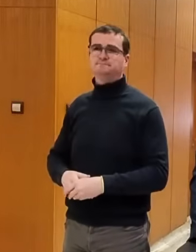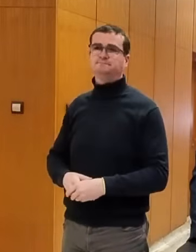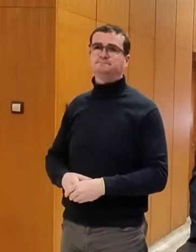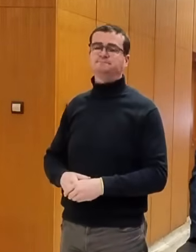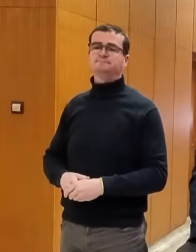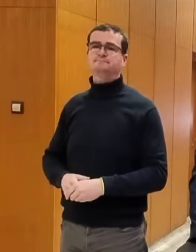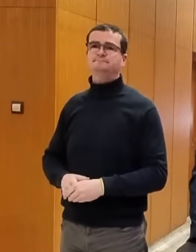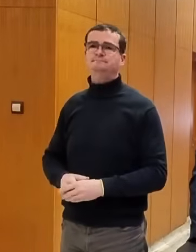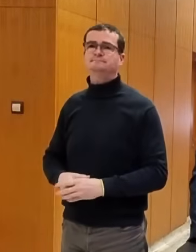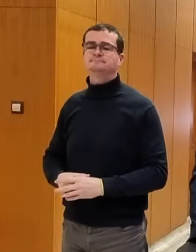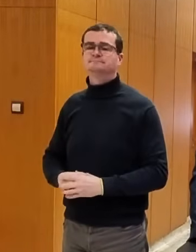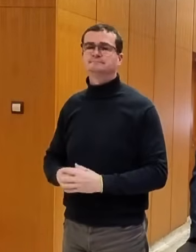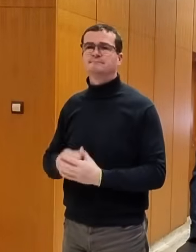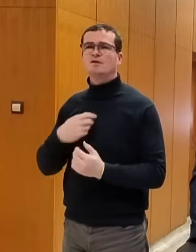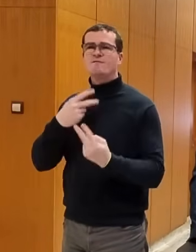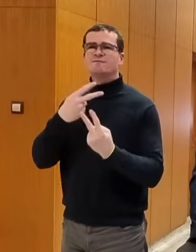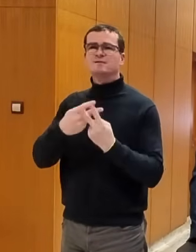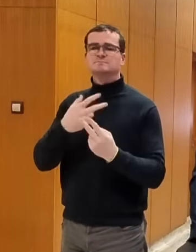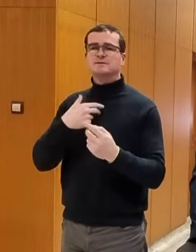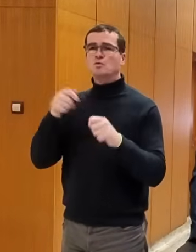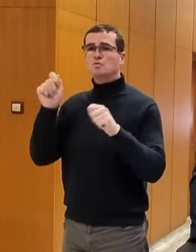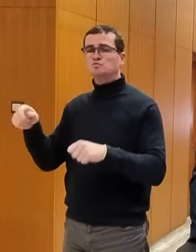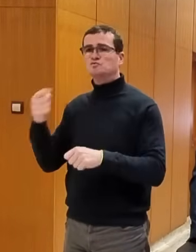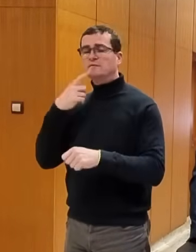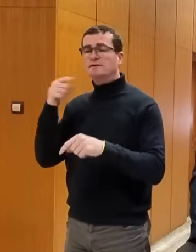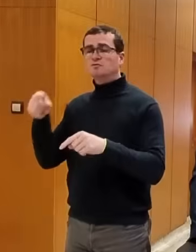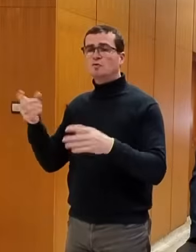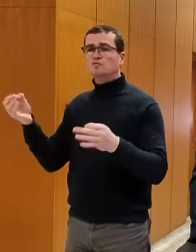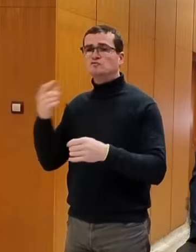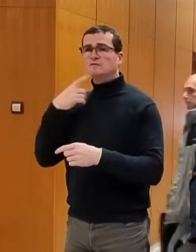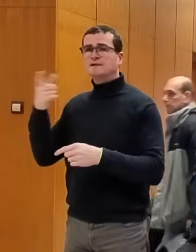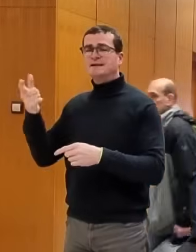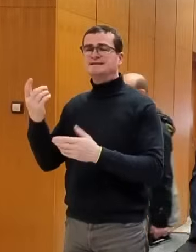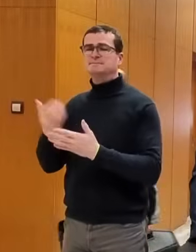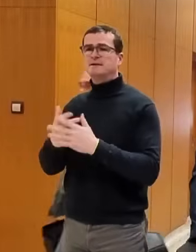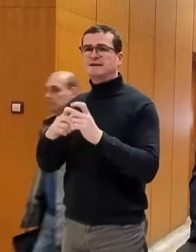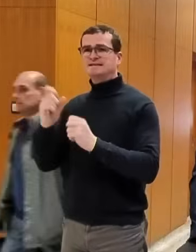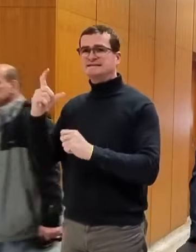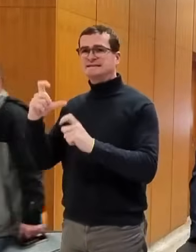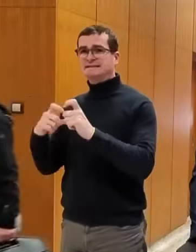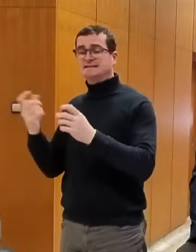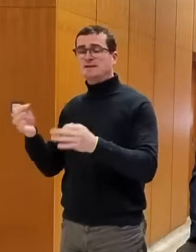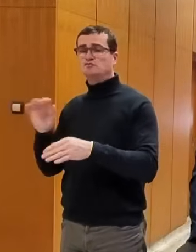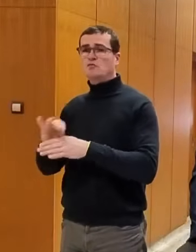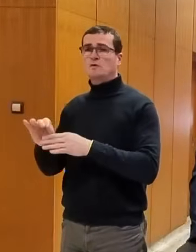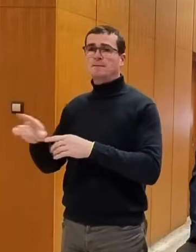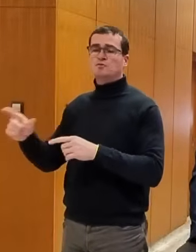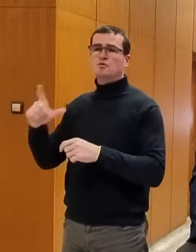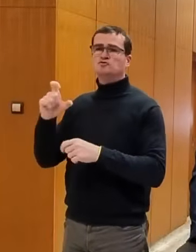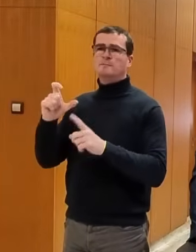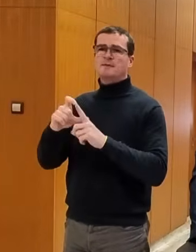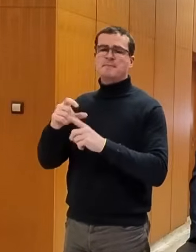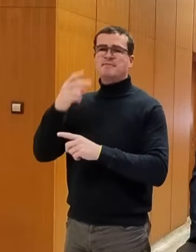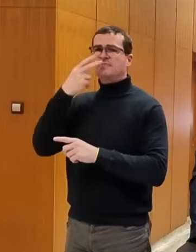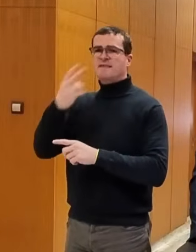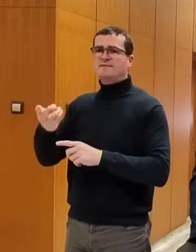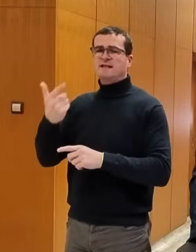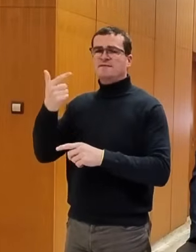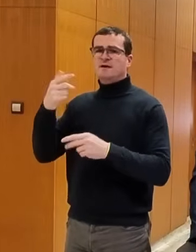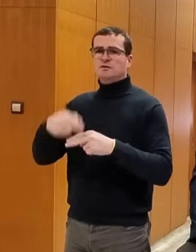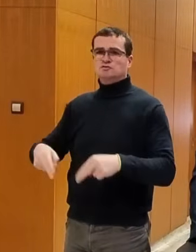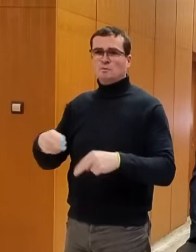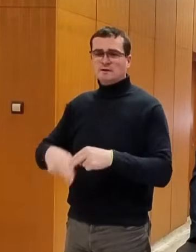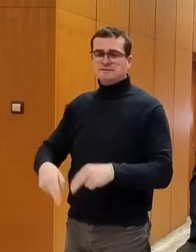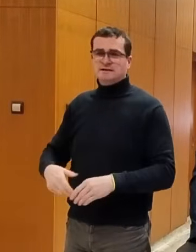máme... My sa pýtame na rozsudky, ktoré konštatujú to, čo pravdí tá správa SIS. Niečo okrem toho, že Čaba Demeter nevidel pre reštaurácie.